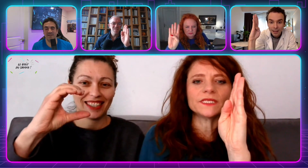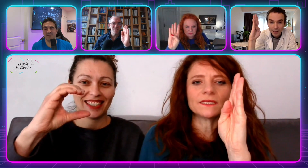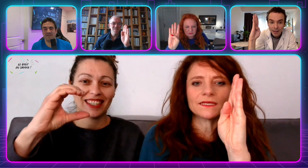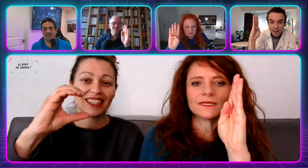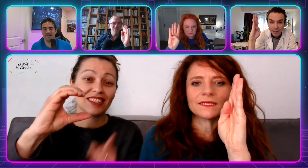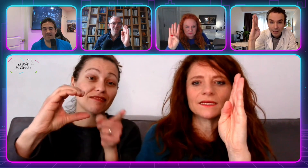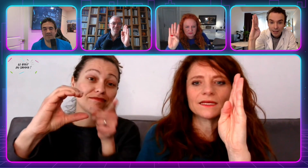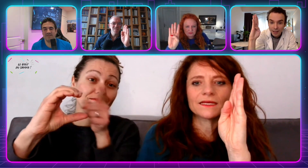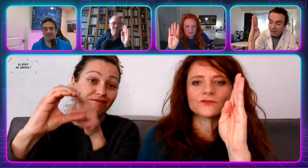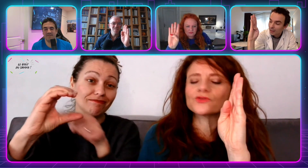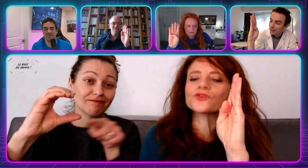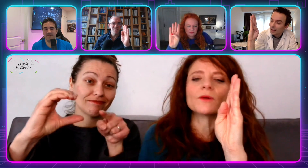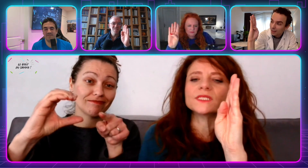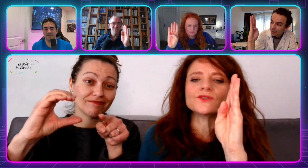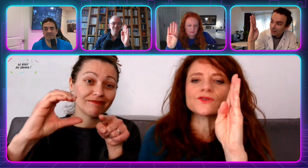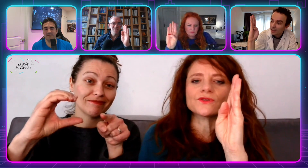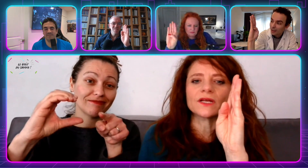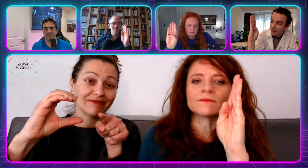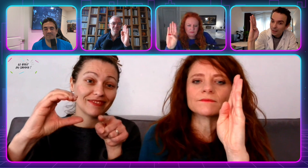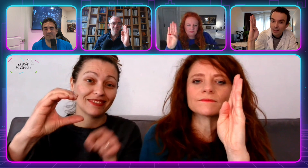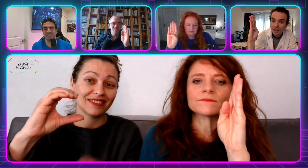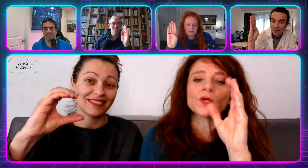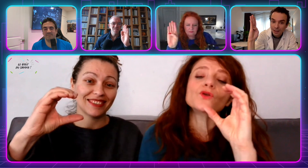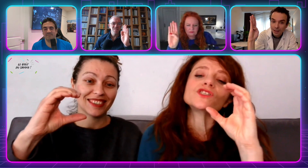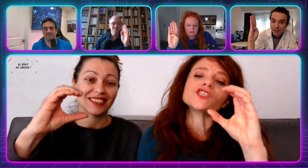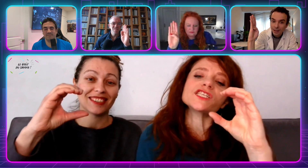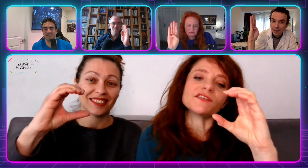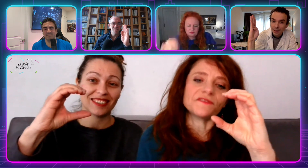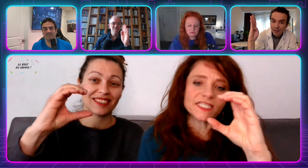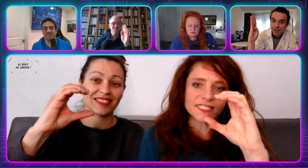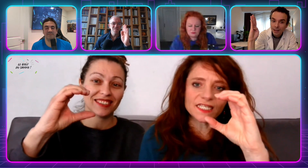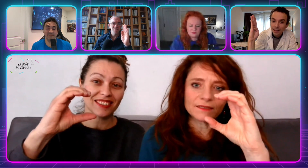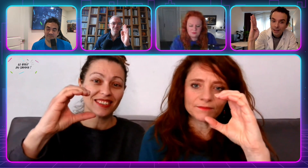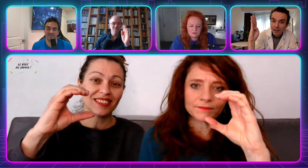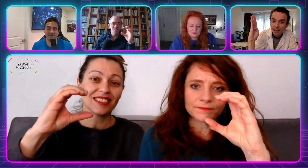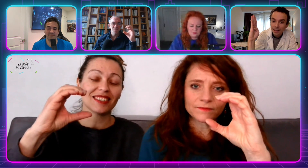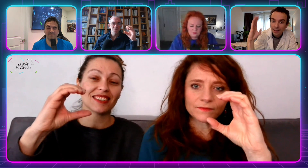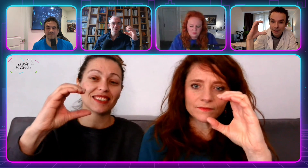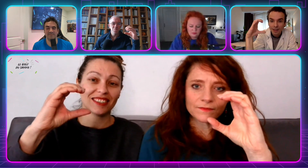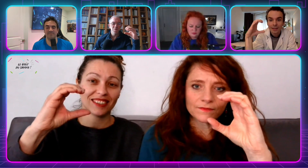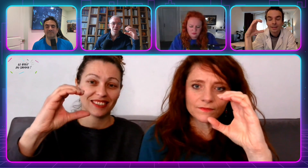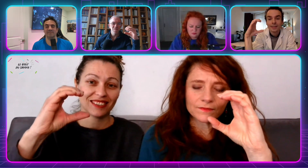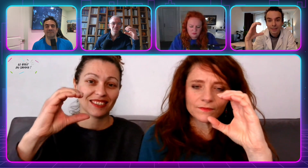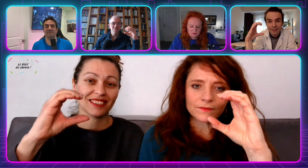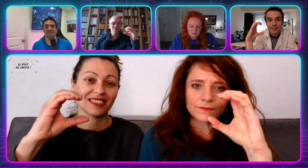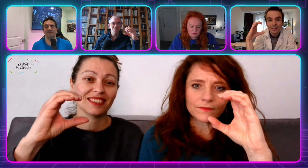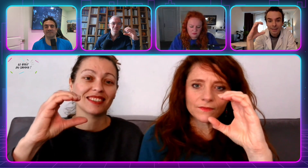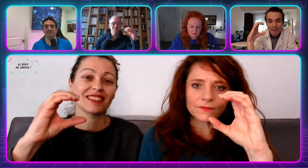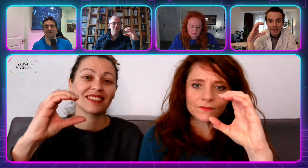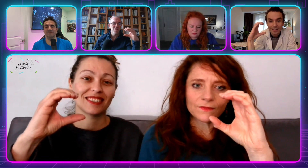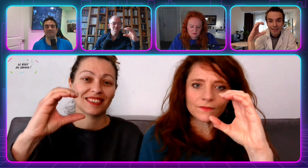ventre du B. Toujours en minuscule, hein. Le C, c'est facile. Ouais.